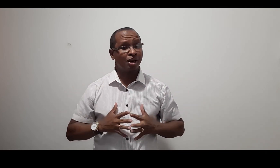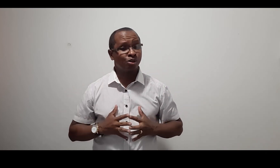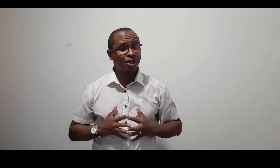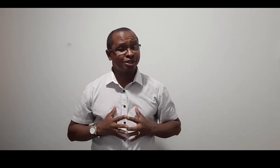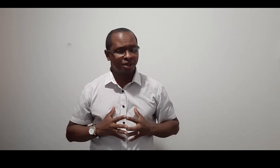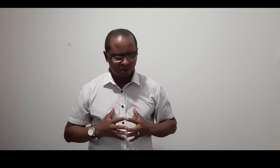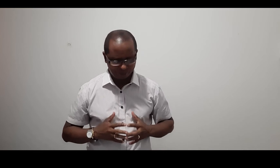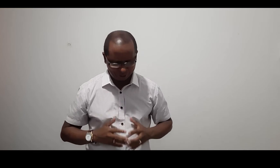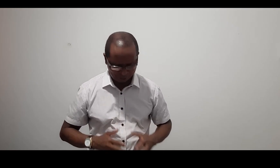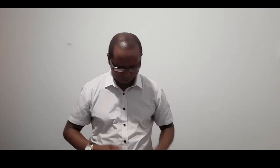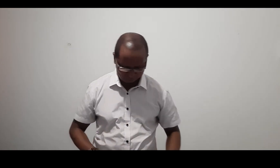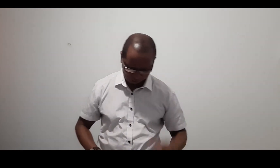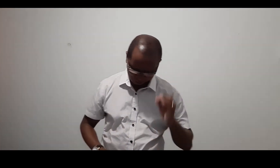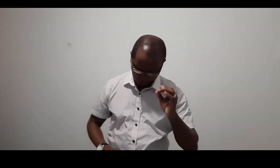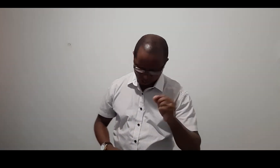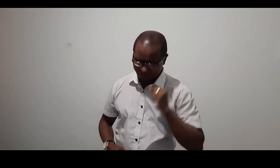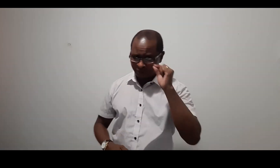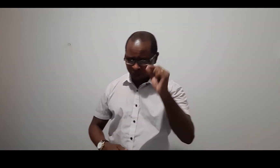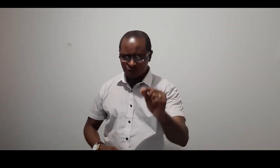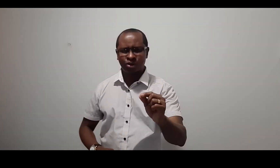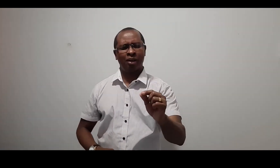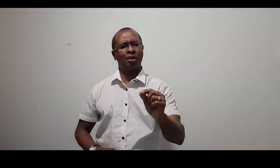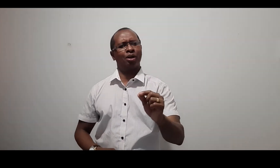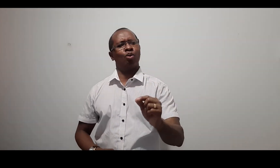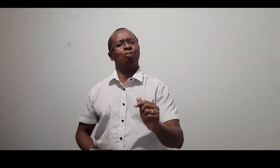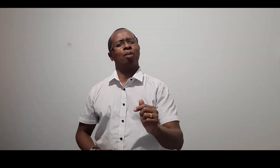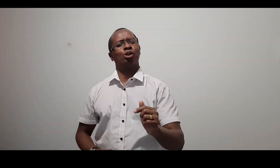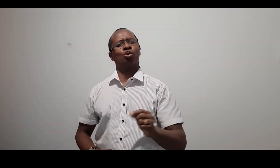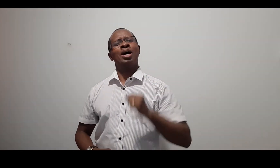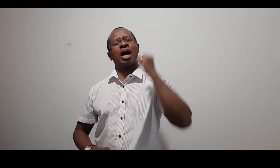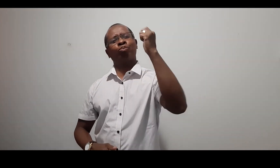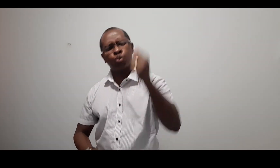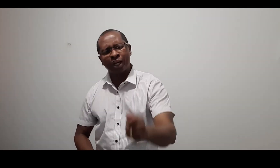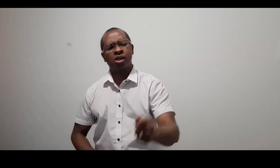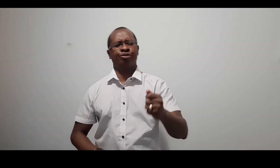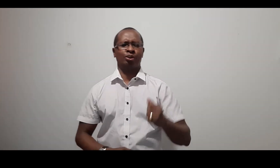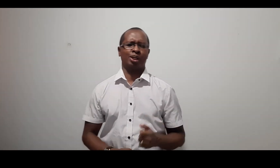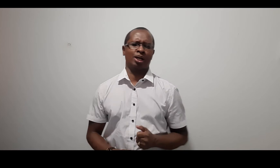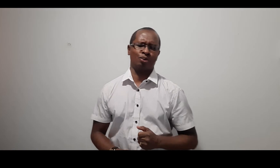anjarako sy anjaranao ny mandinika ny tenanao dinio ny tenanareo i paoly apôstôly raha mitoetra ao finoana ianareo na